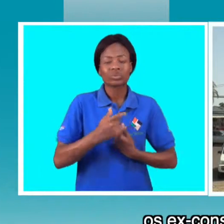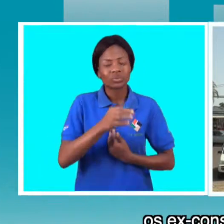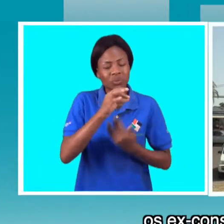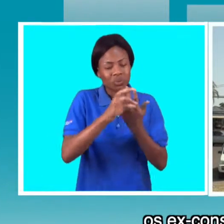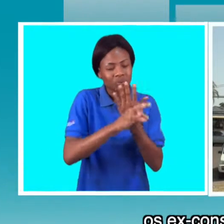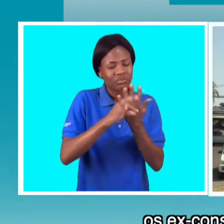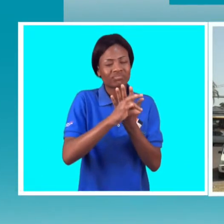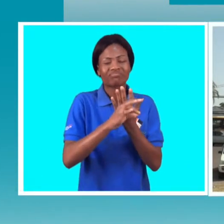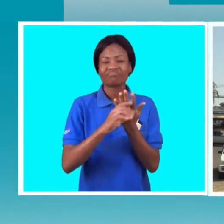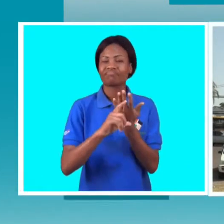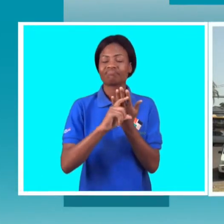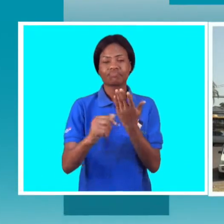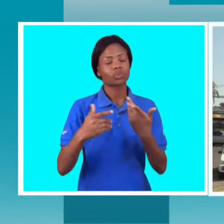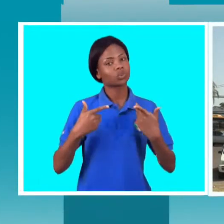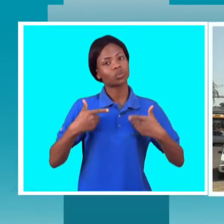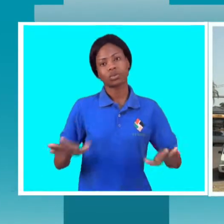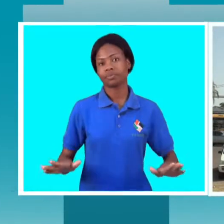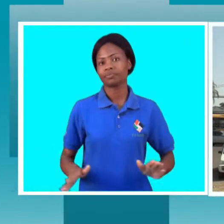apelo aos jovens.